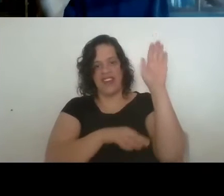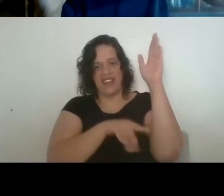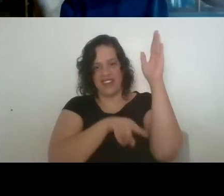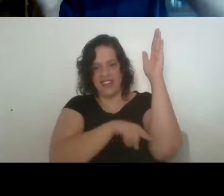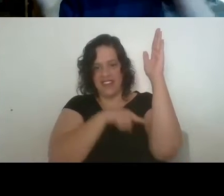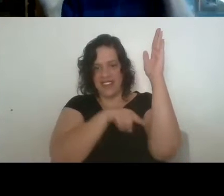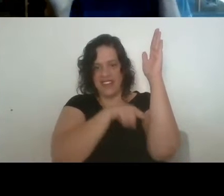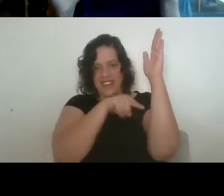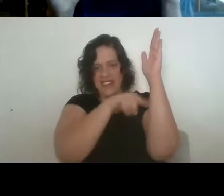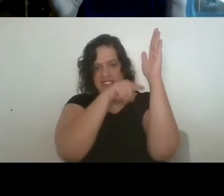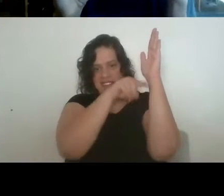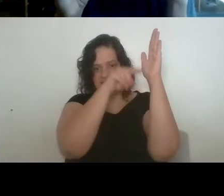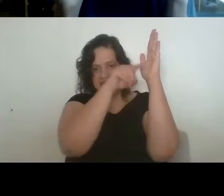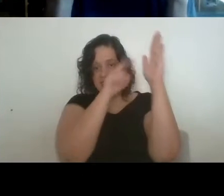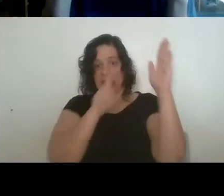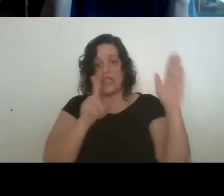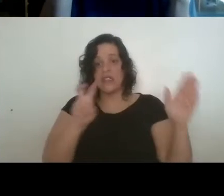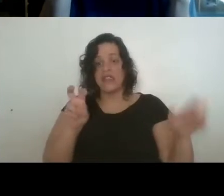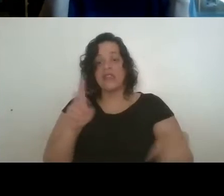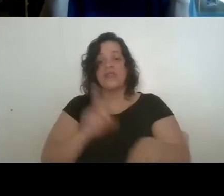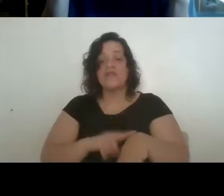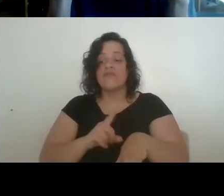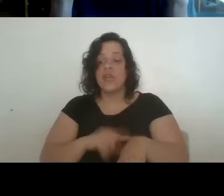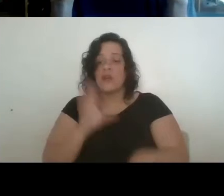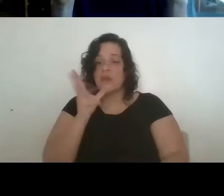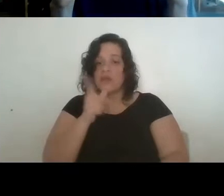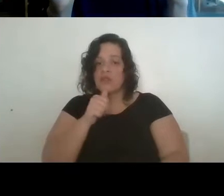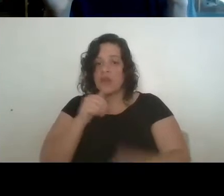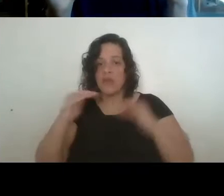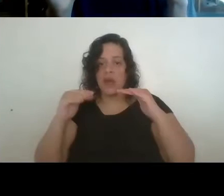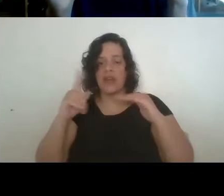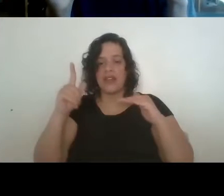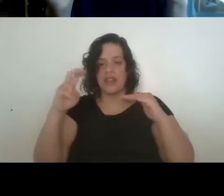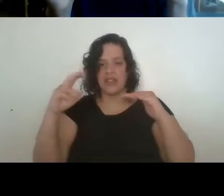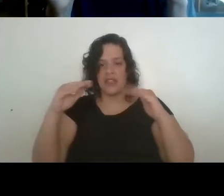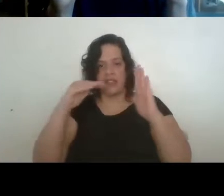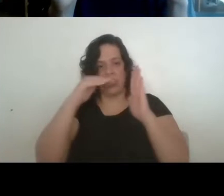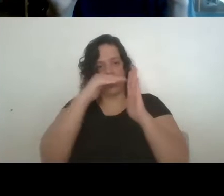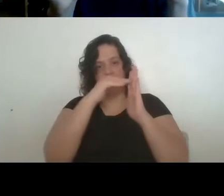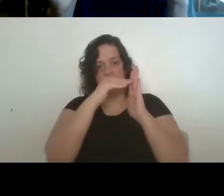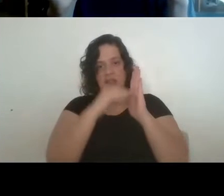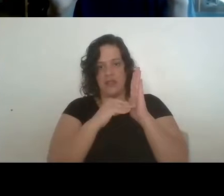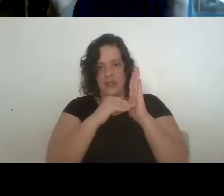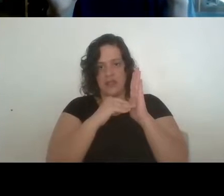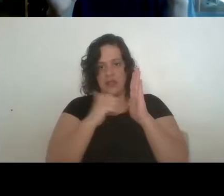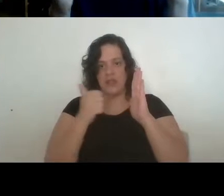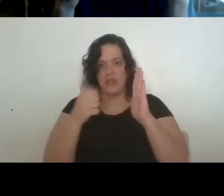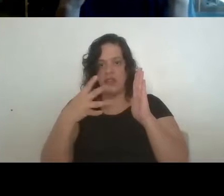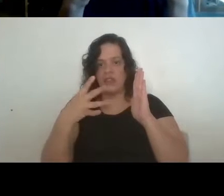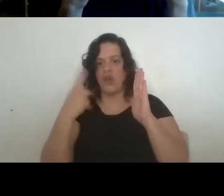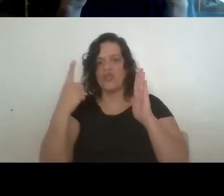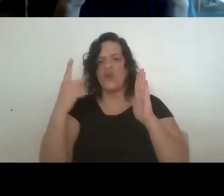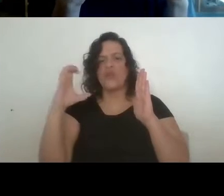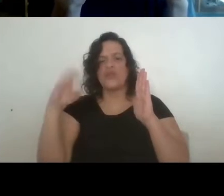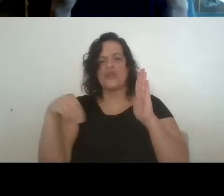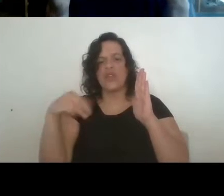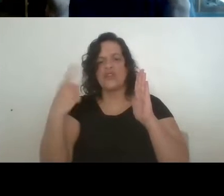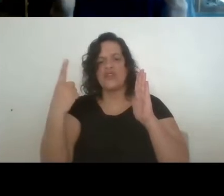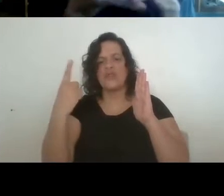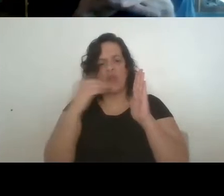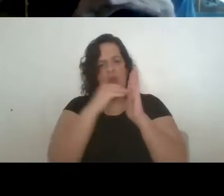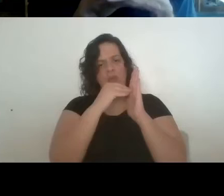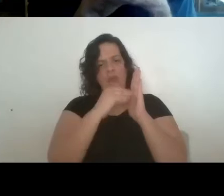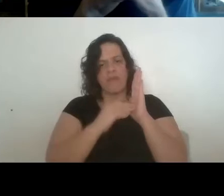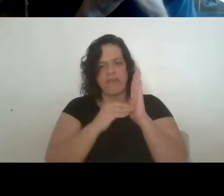15 e cronometra o tempo que leva para baixar de 15 até 14 centímetros. 1 centímetro só. Mas, Gui,